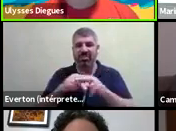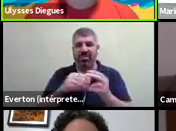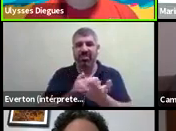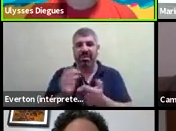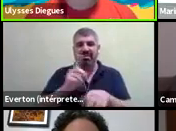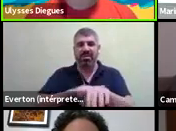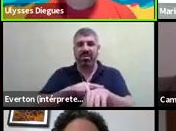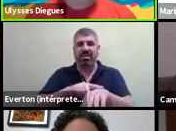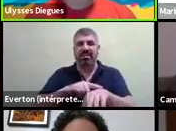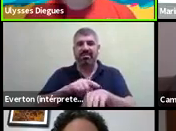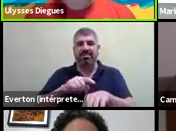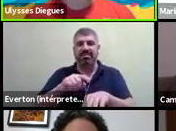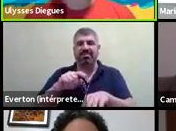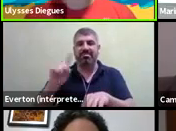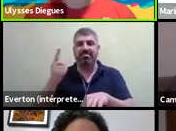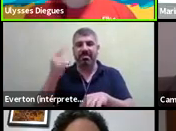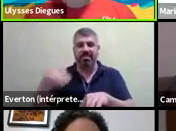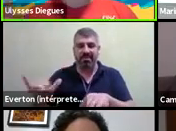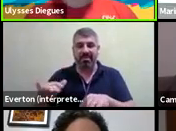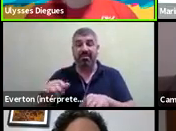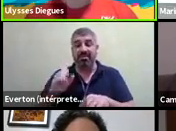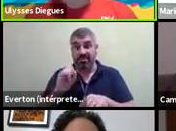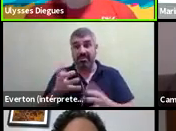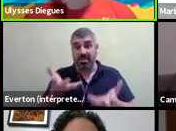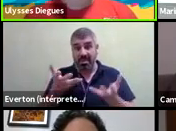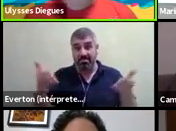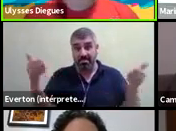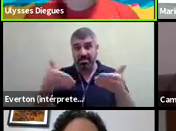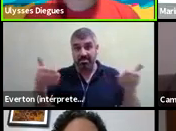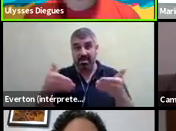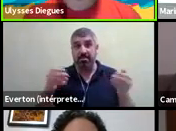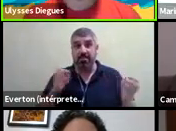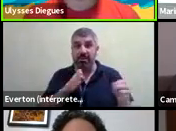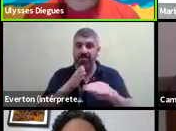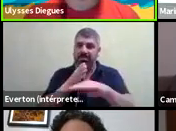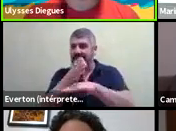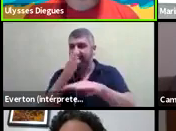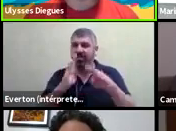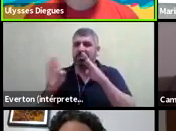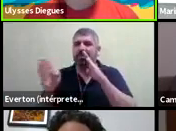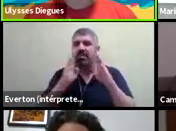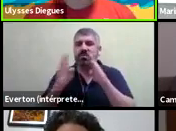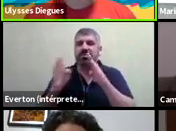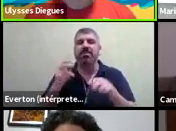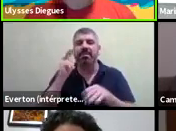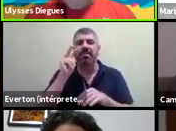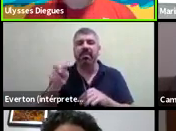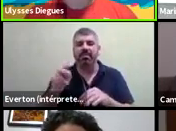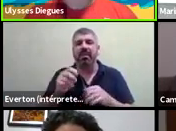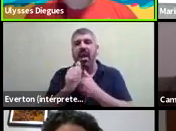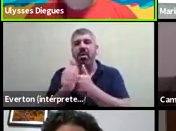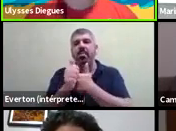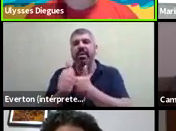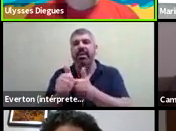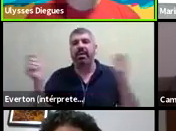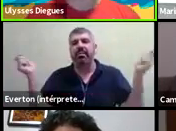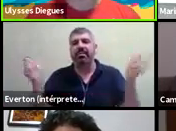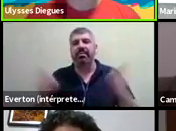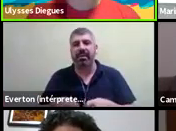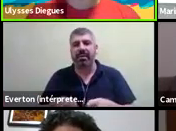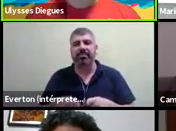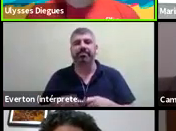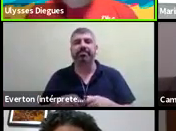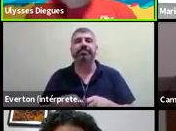quiser participar, vai ser bem bacana. Só entrar lá na página do Facebook da Brincada do Brincar para acompanhar e ver como é que faz para